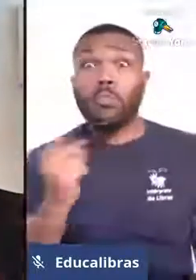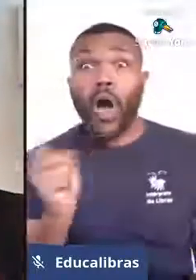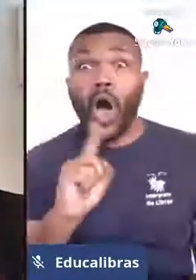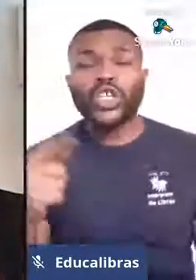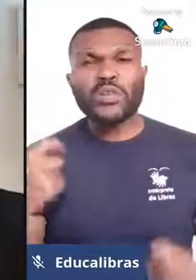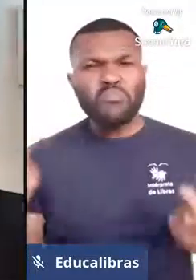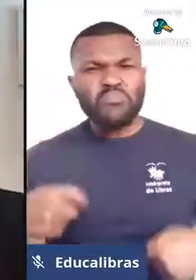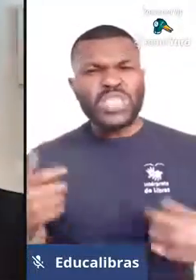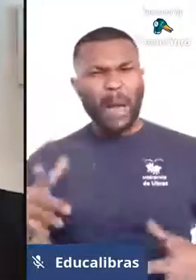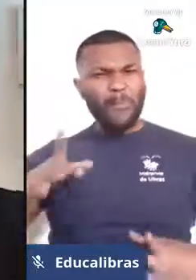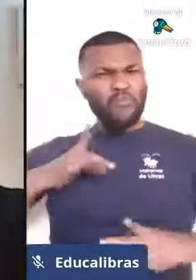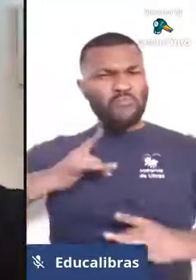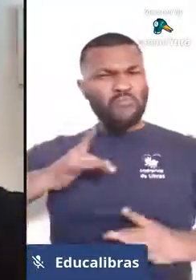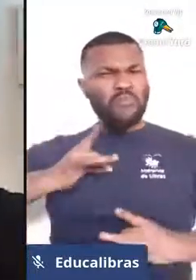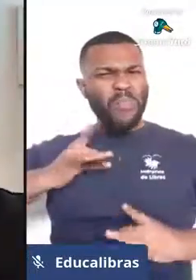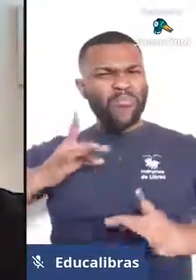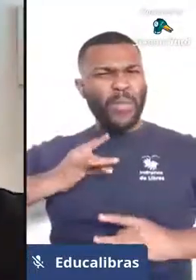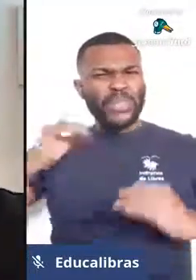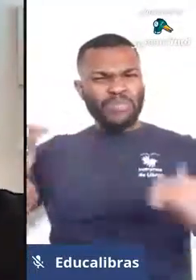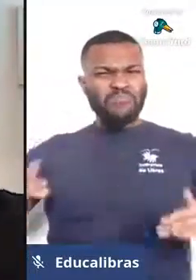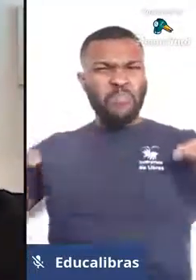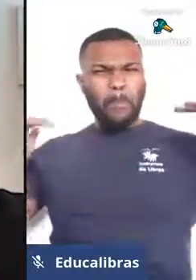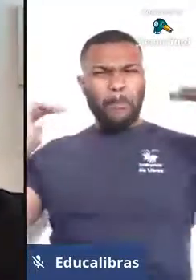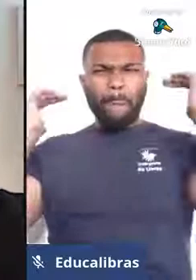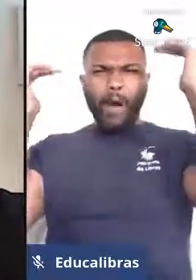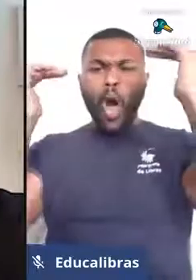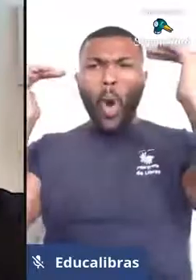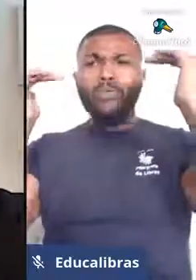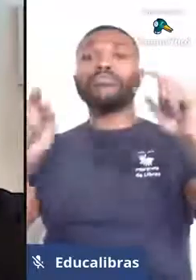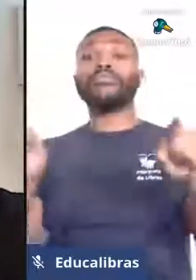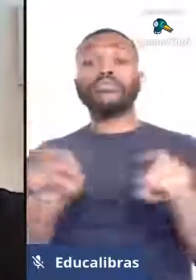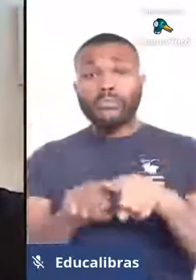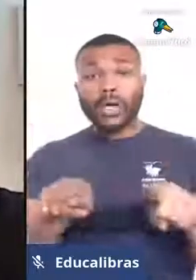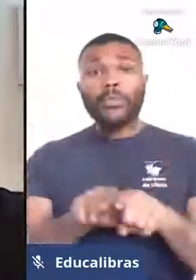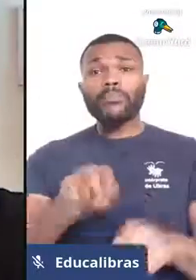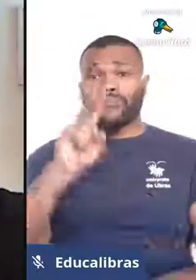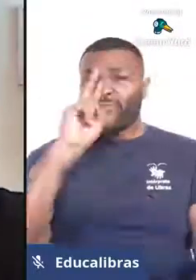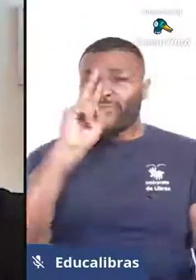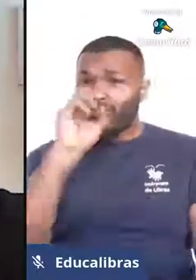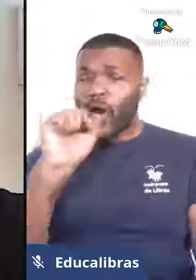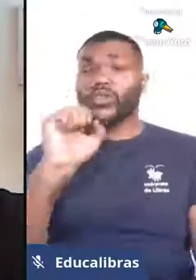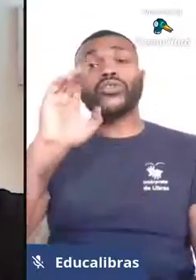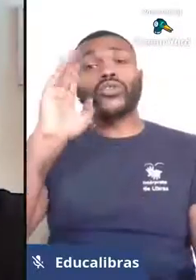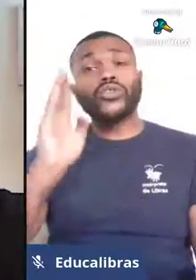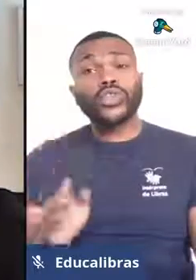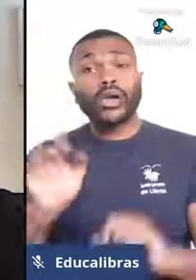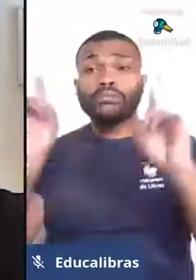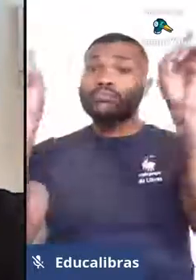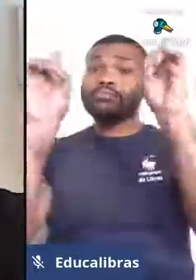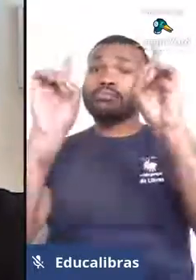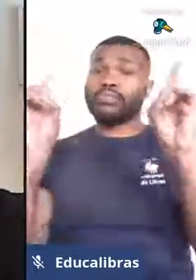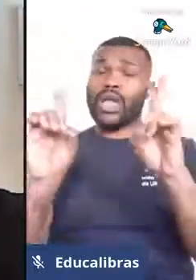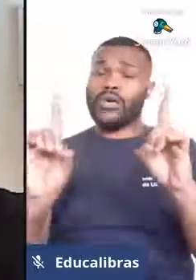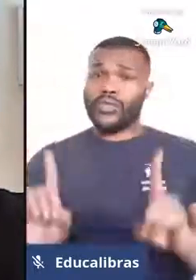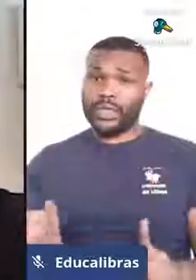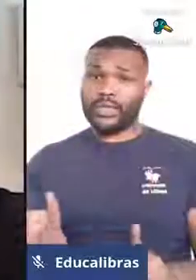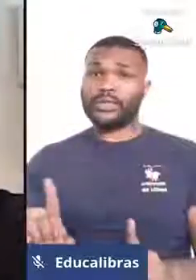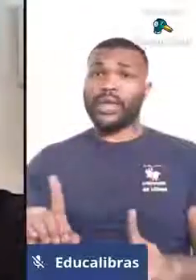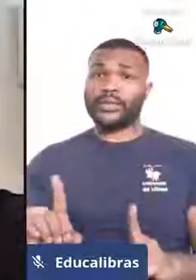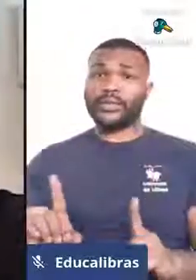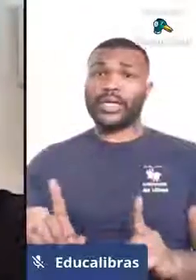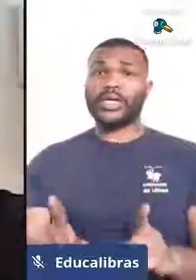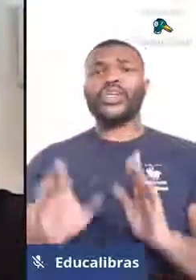altíssimo nível. Então, e a potência muitas vezes vem da deficiência. Então, o Unlimited trouxe